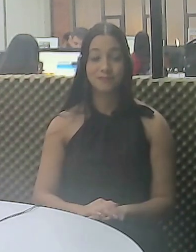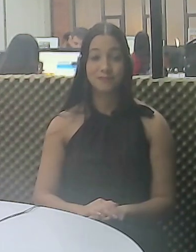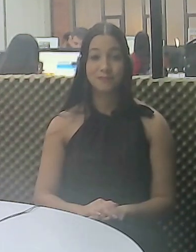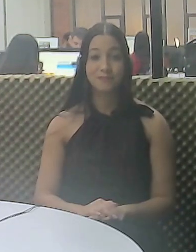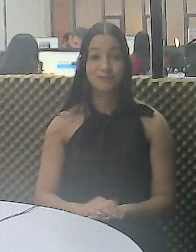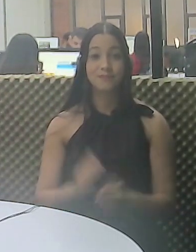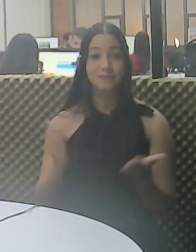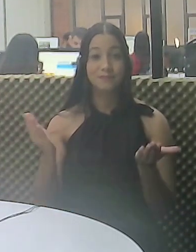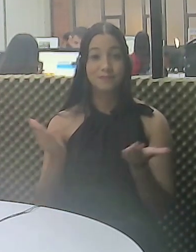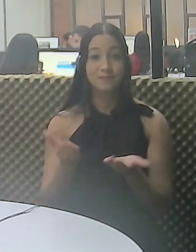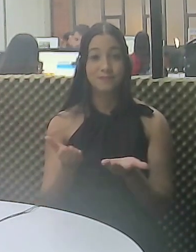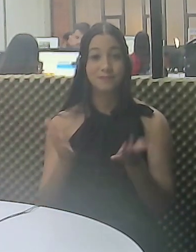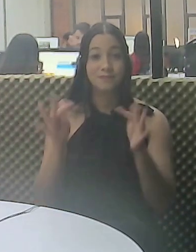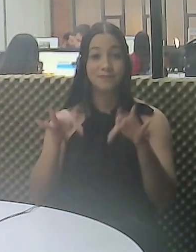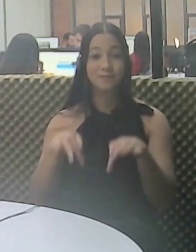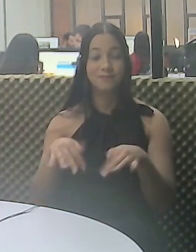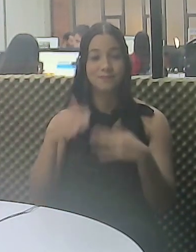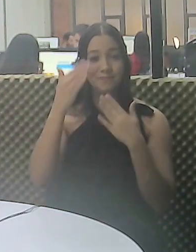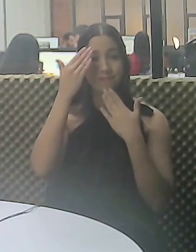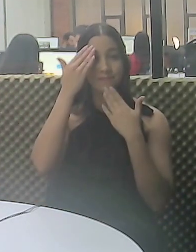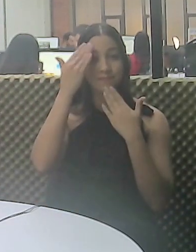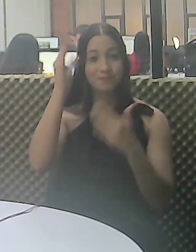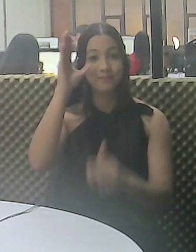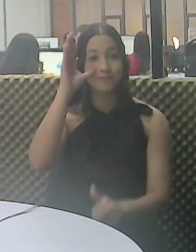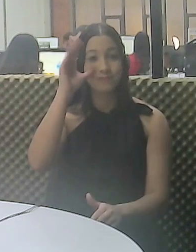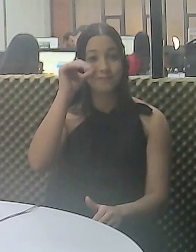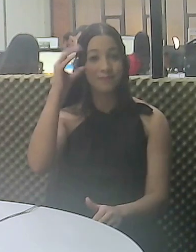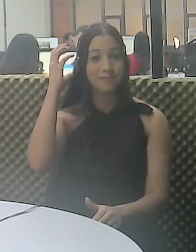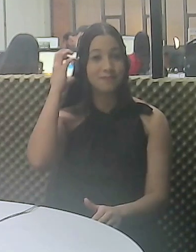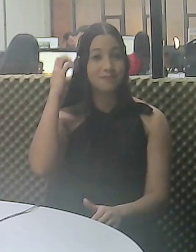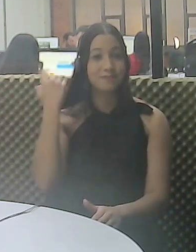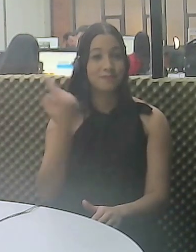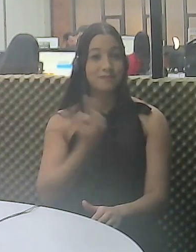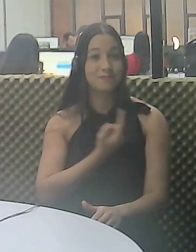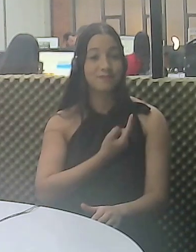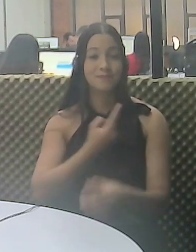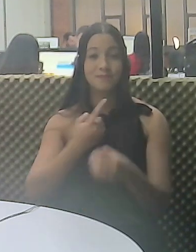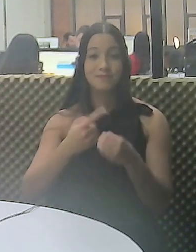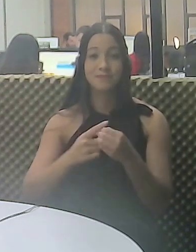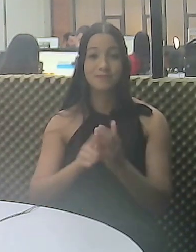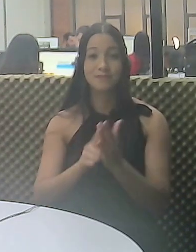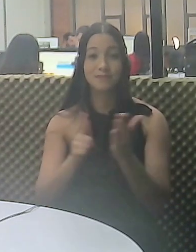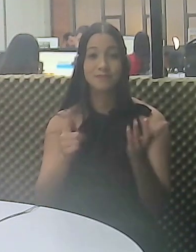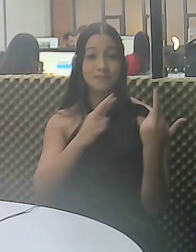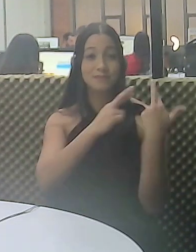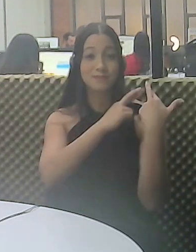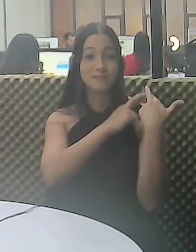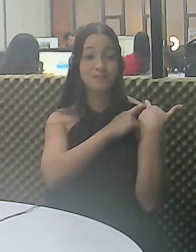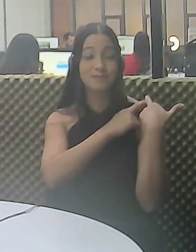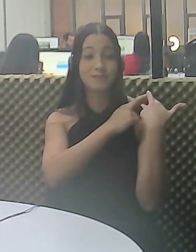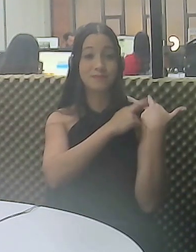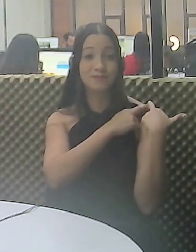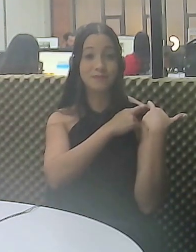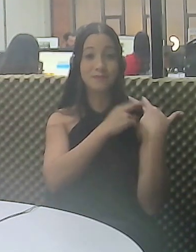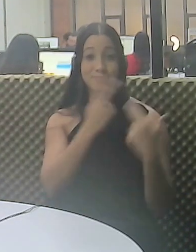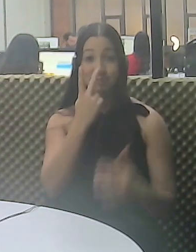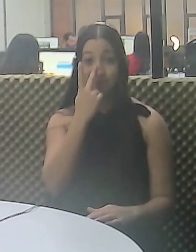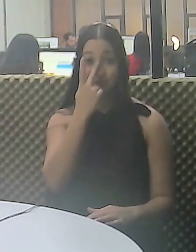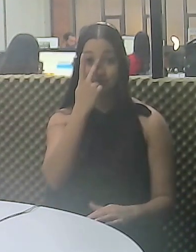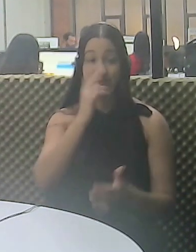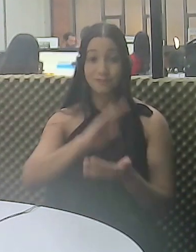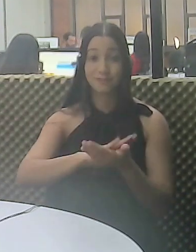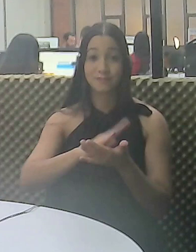notícias. A edição de hoje fica por aqui. Obrigado pela sua audiência, Rádio Nossa Cidade. Jornalista responsável pela edição,